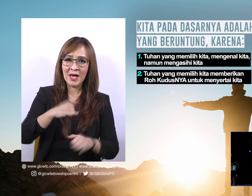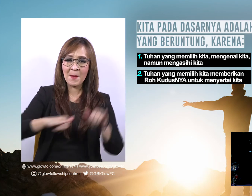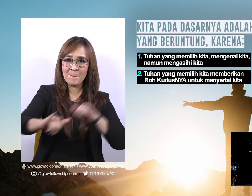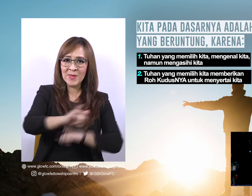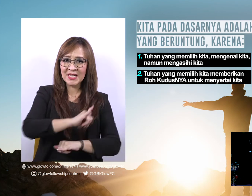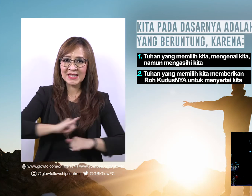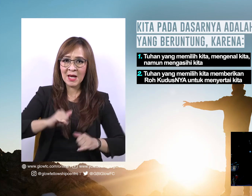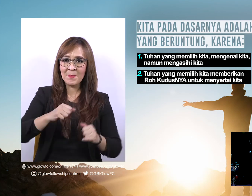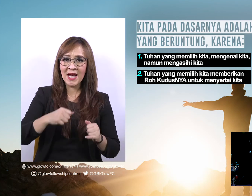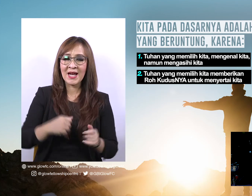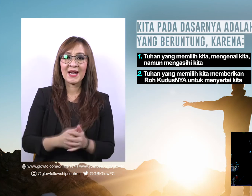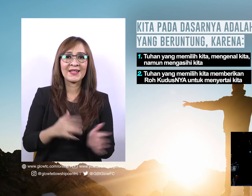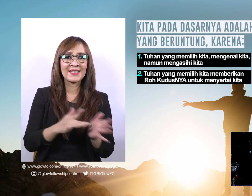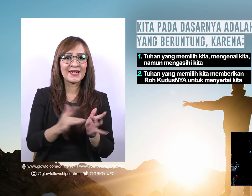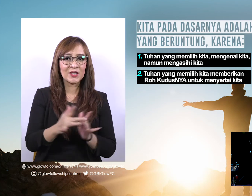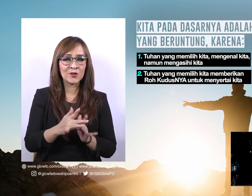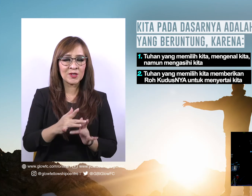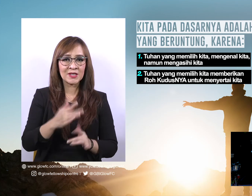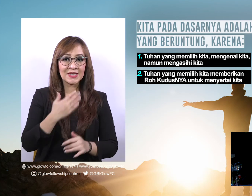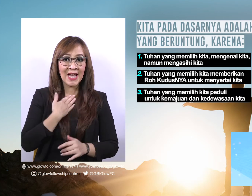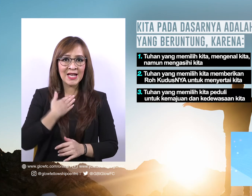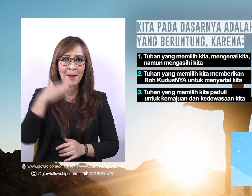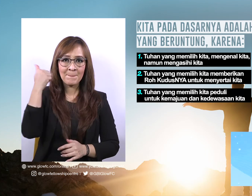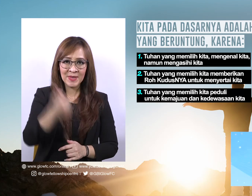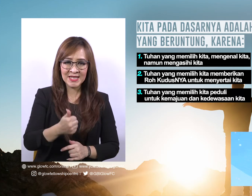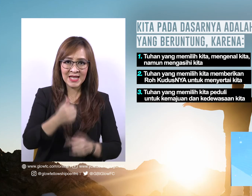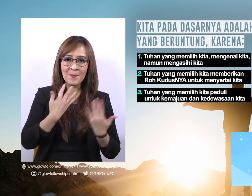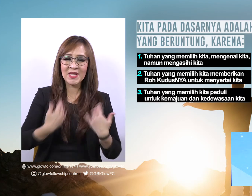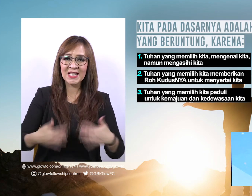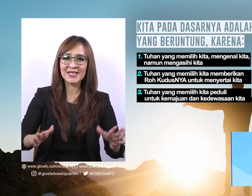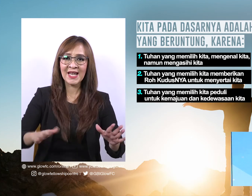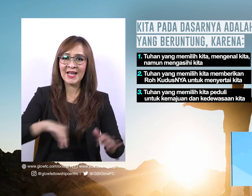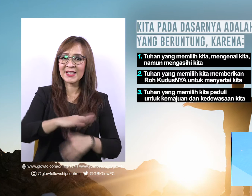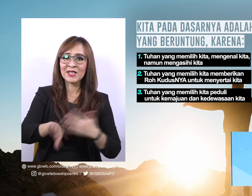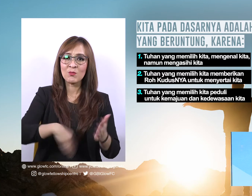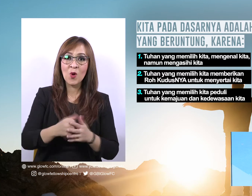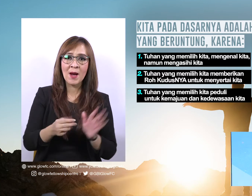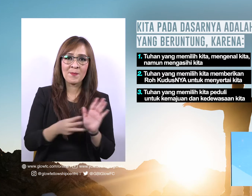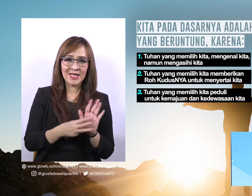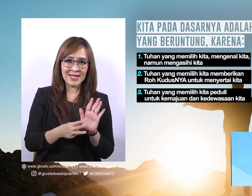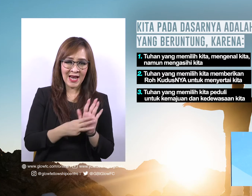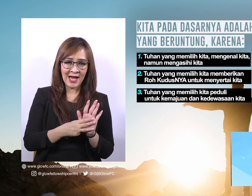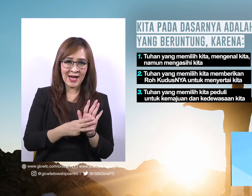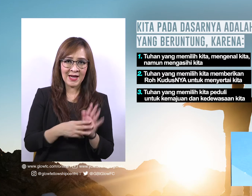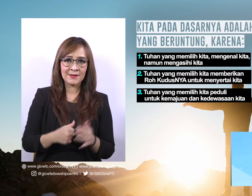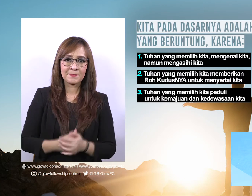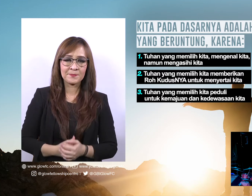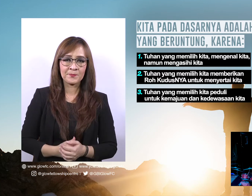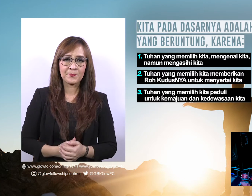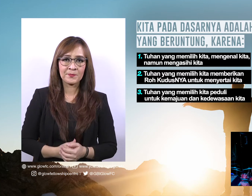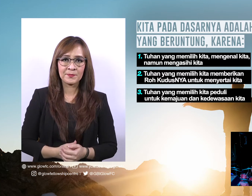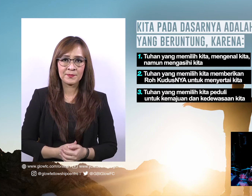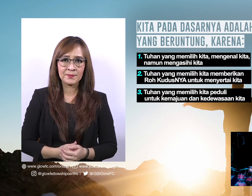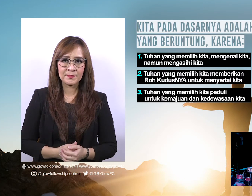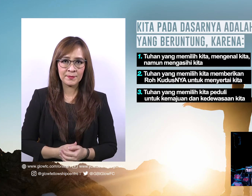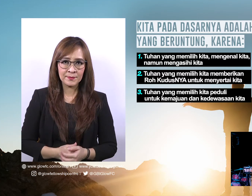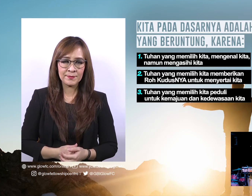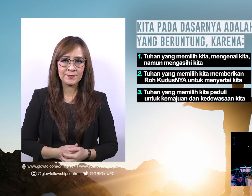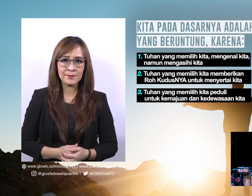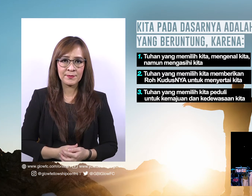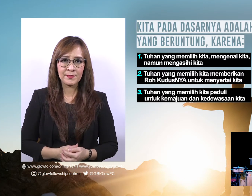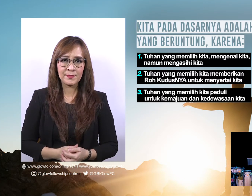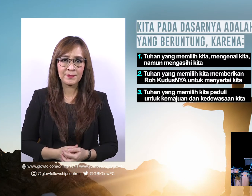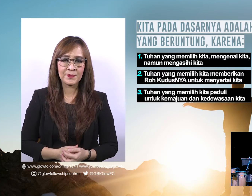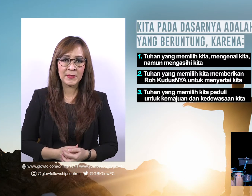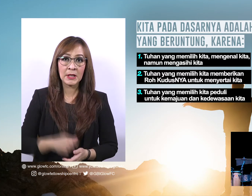Yesus aku cakep menanggung segala perkara yang Ketika Tuhan yang memiliki tak peduli untuk kemajuan dan kedewasaan kita